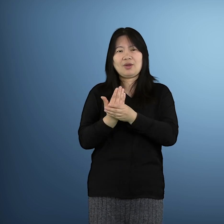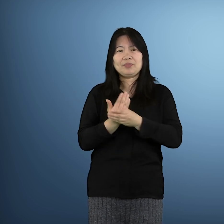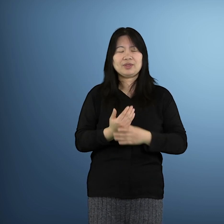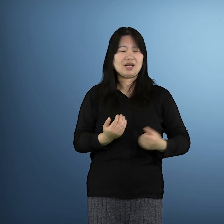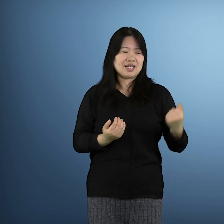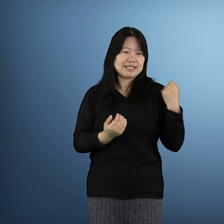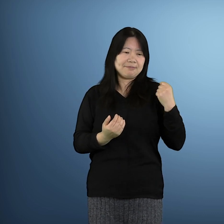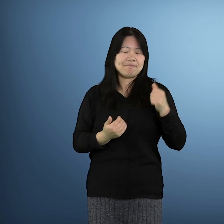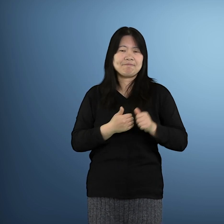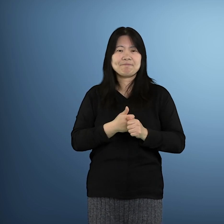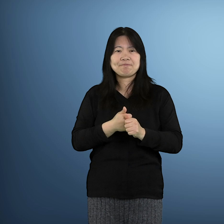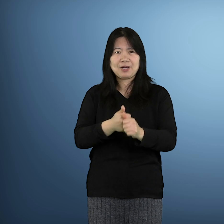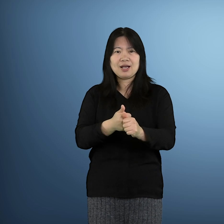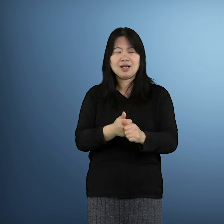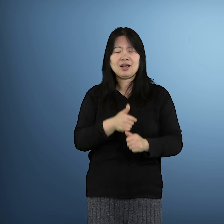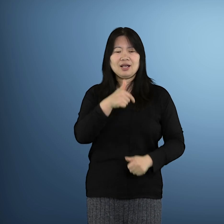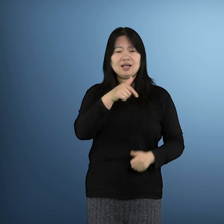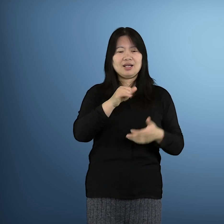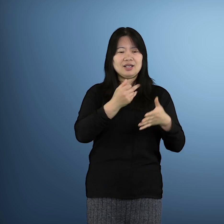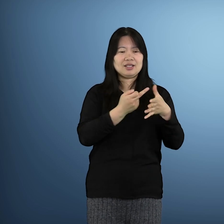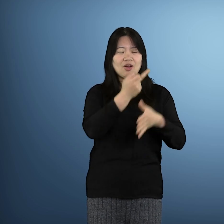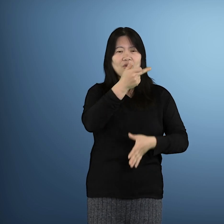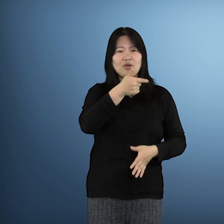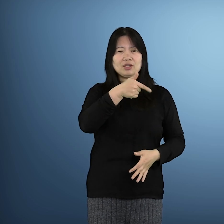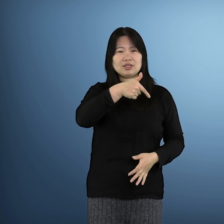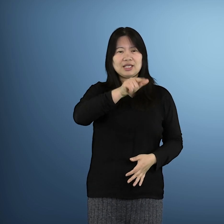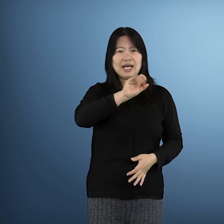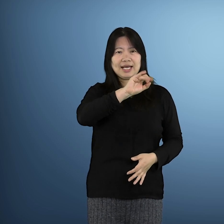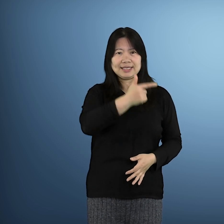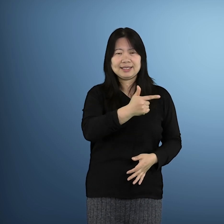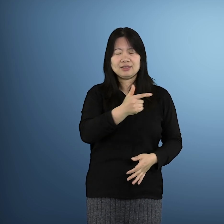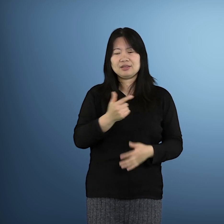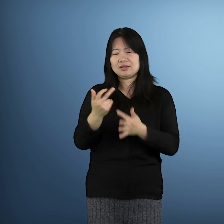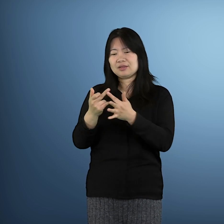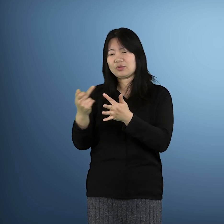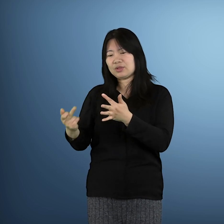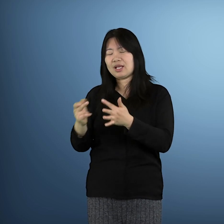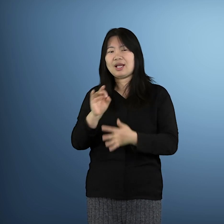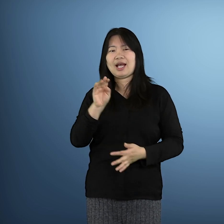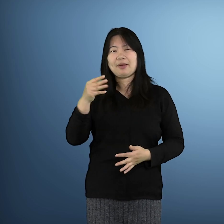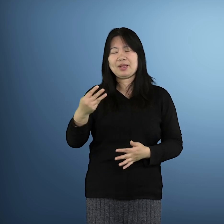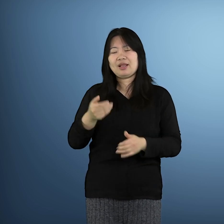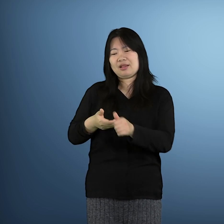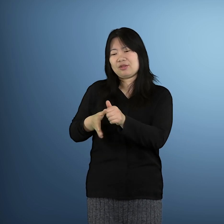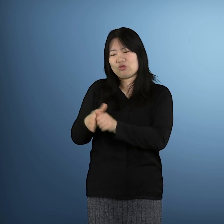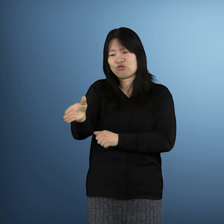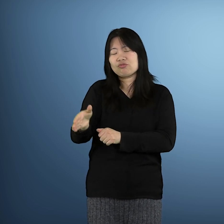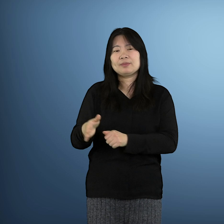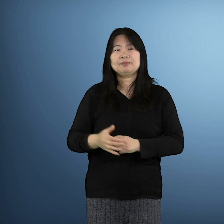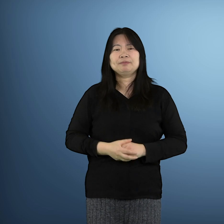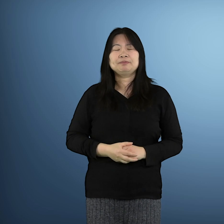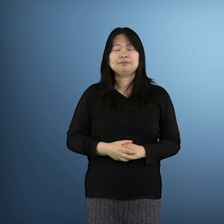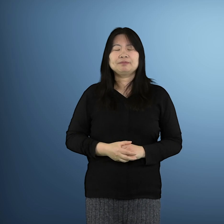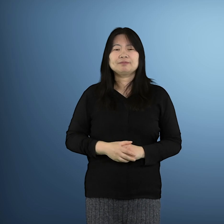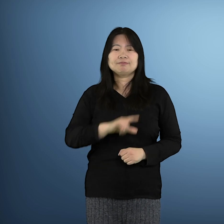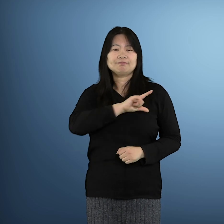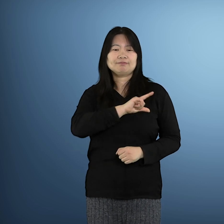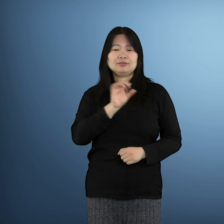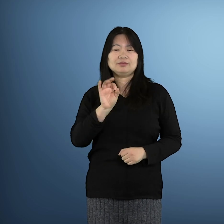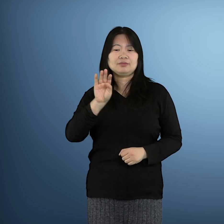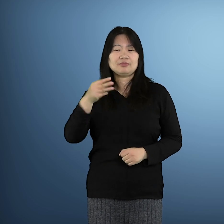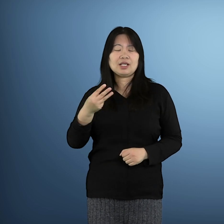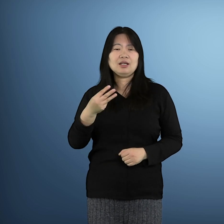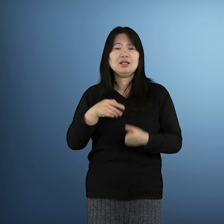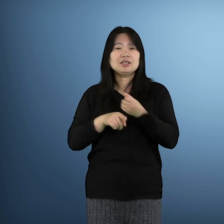서열의 힘에 따라서 가인이 형인데 아벨을 죽여요. 그래서 아벨이라는 이름